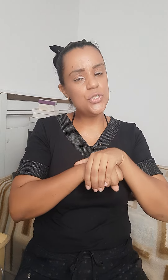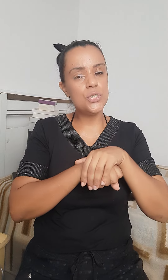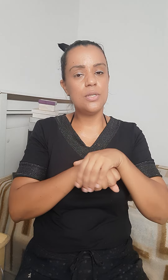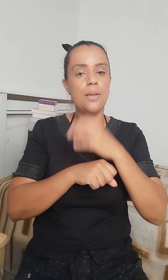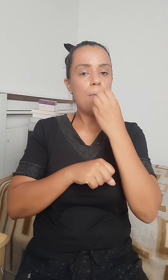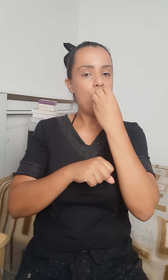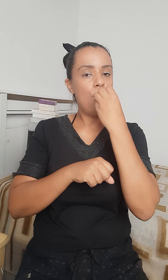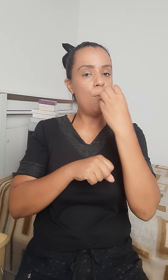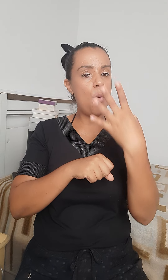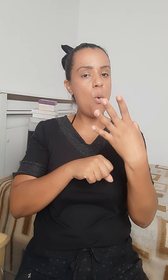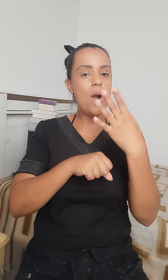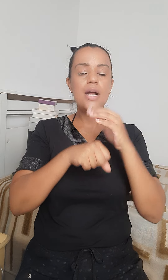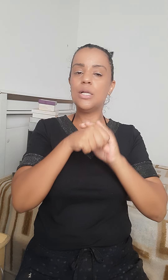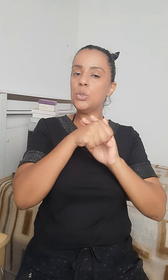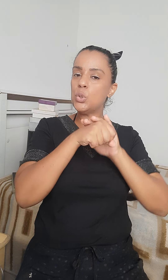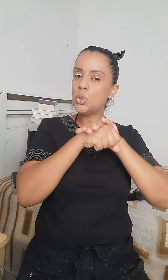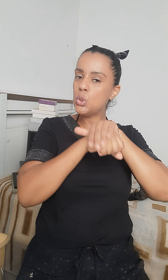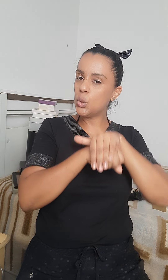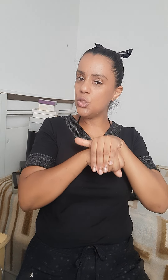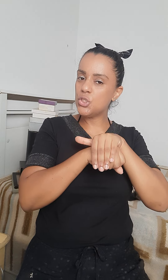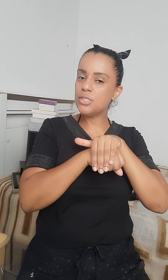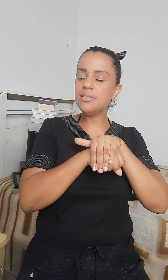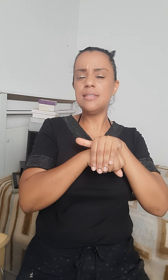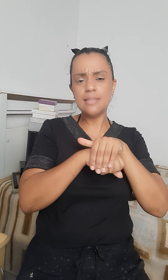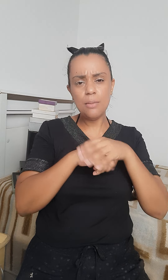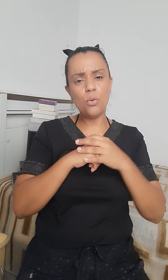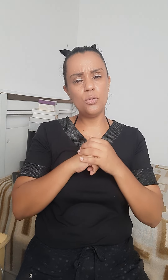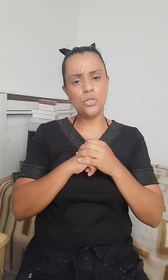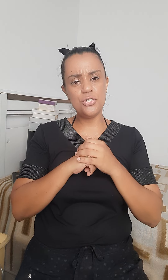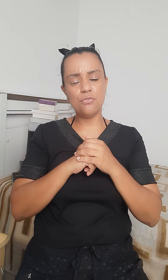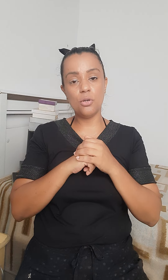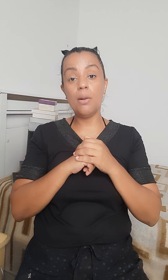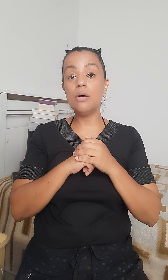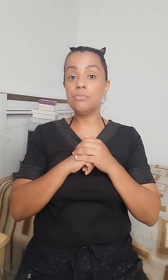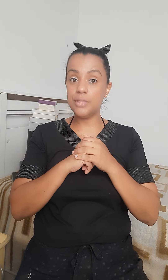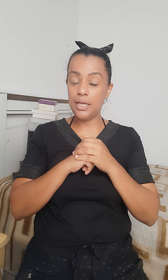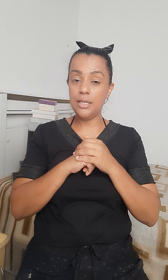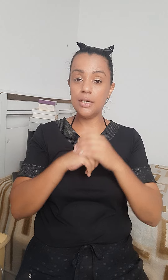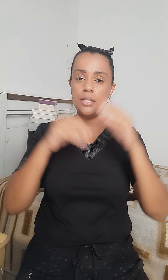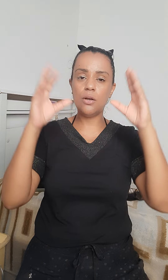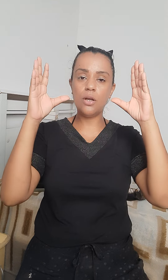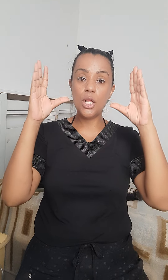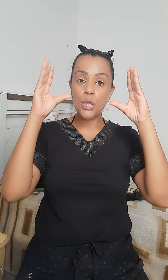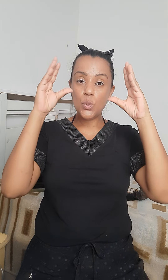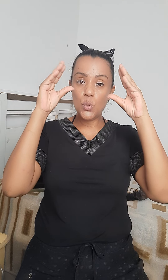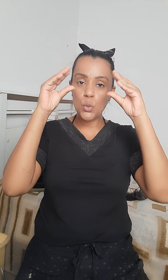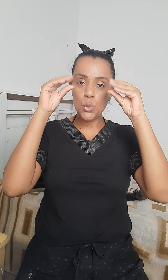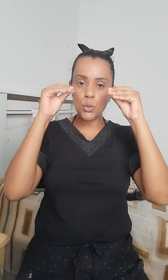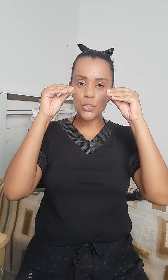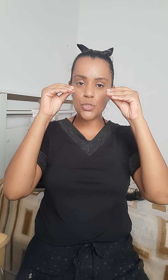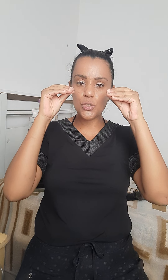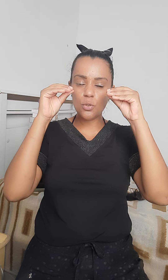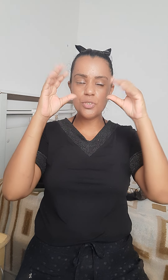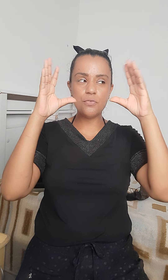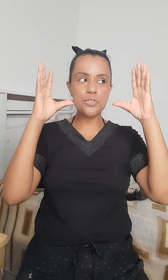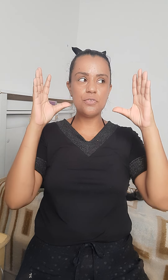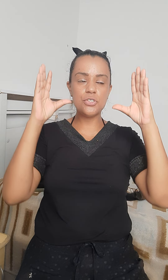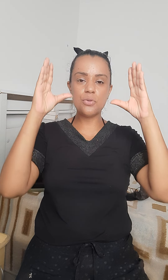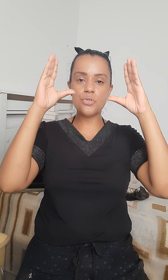noite. Boa noite. Tem boa noite informal? Tem aqui, ó. Noite, como se fosse fechar os